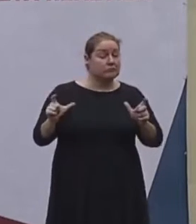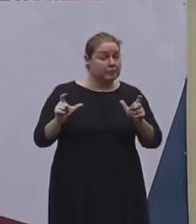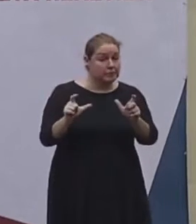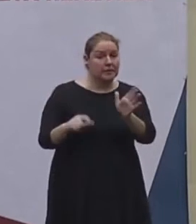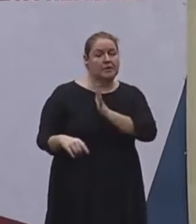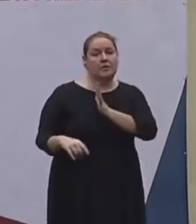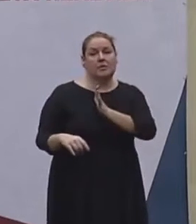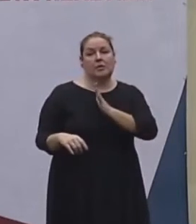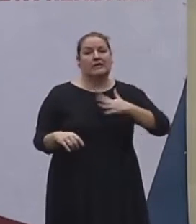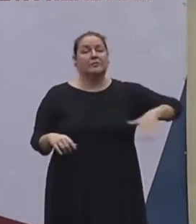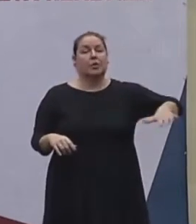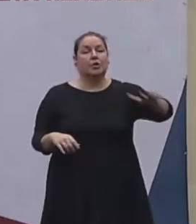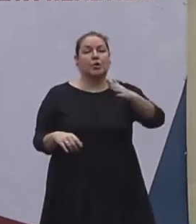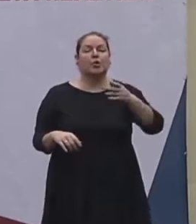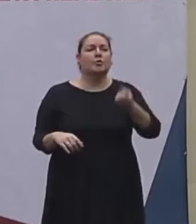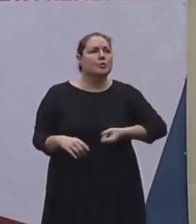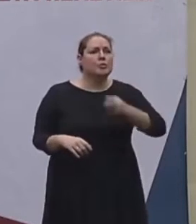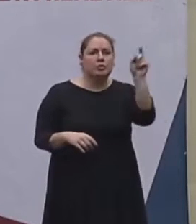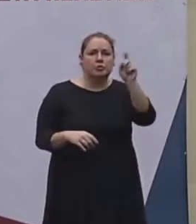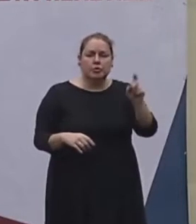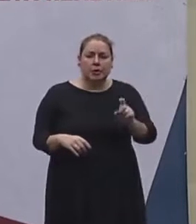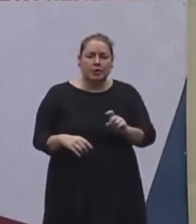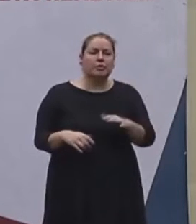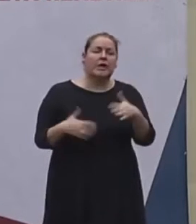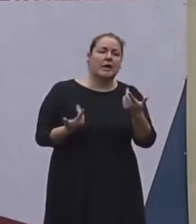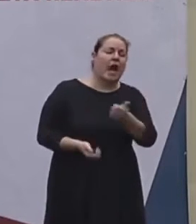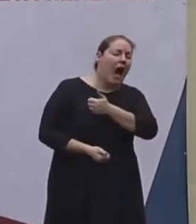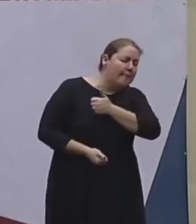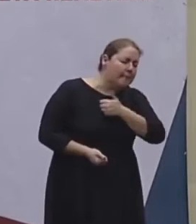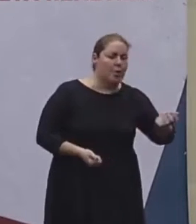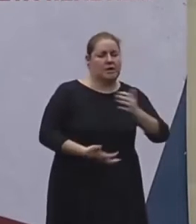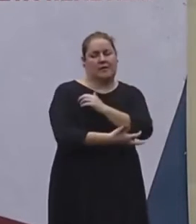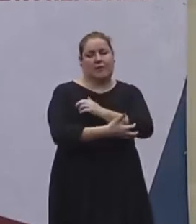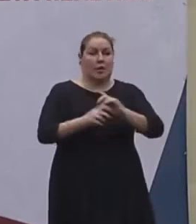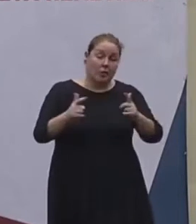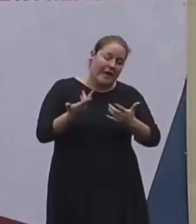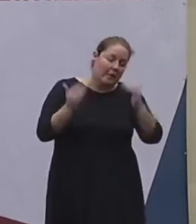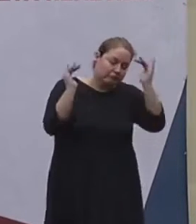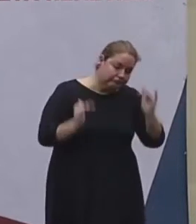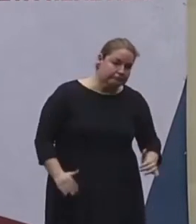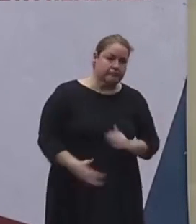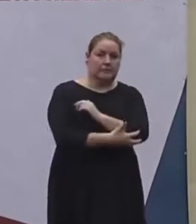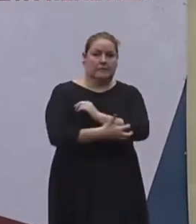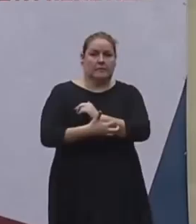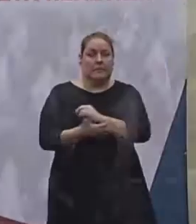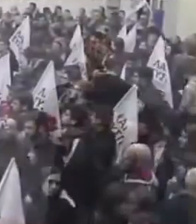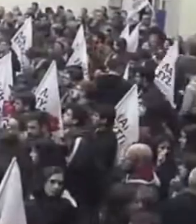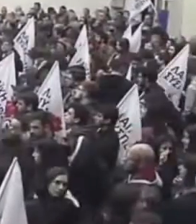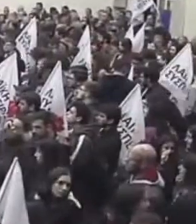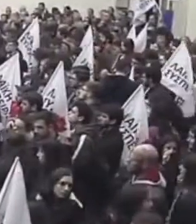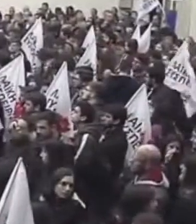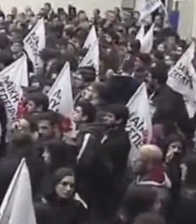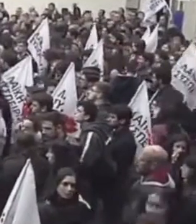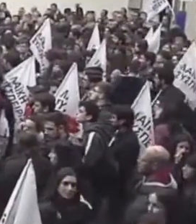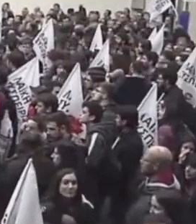συμπολιτών μας που βιώνουν τη σχετική ή την απόλυτη φτώχεια, καθώς και η